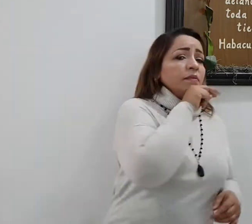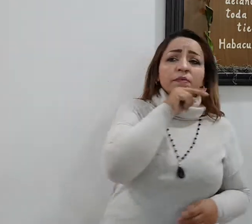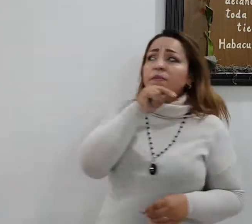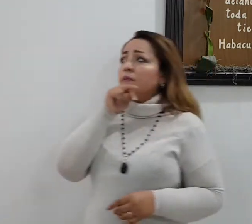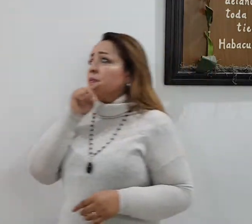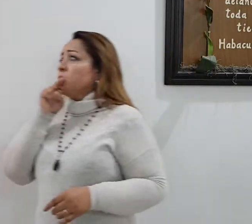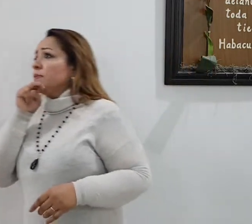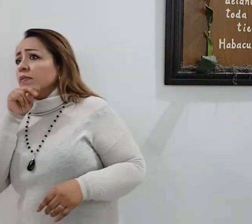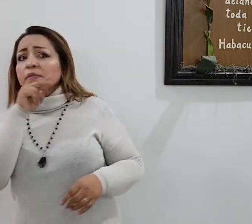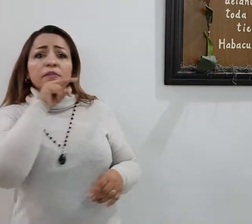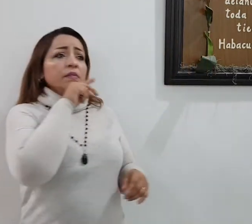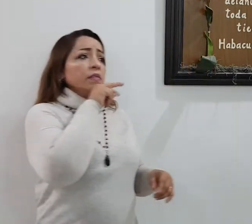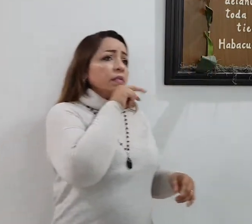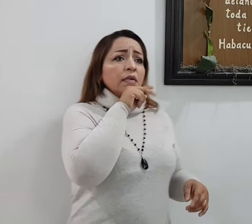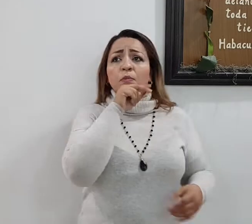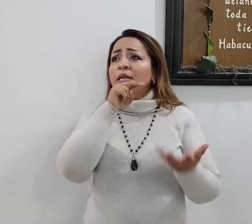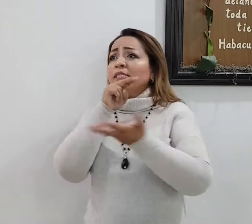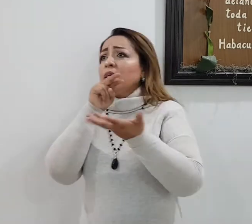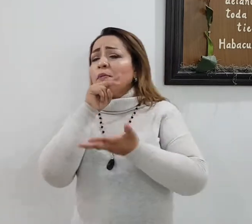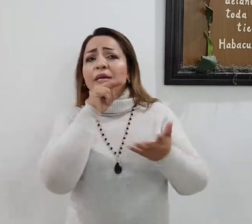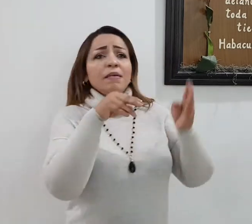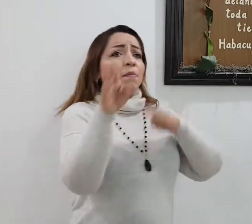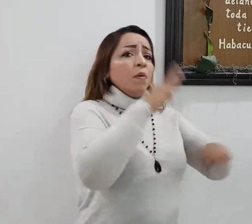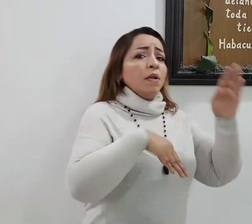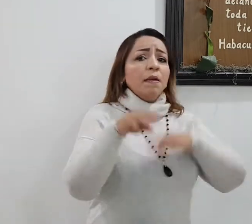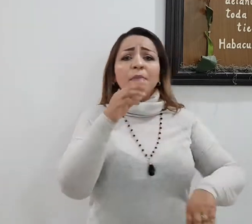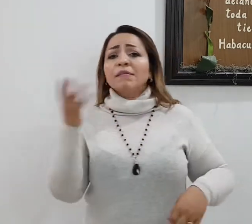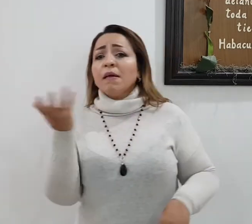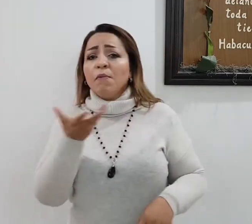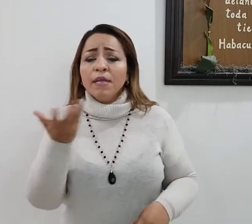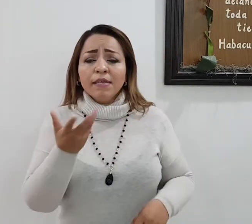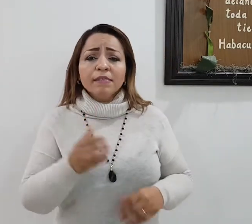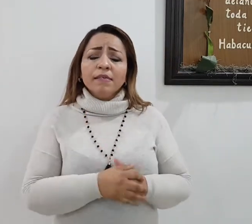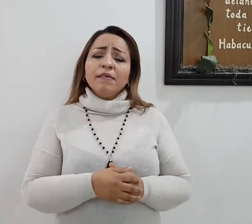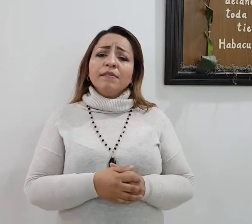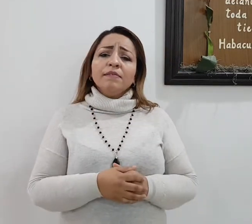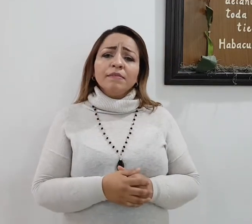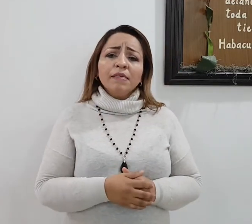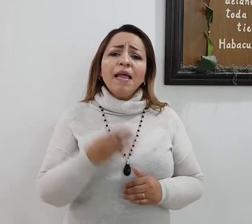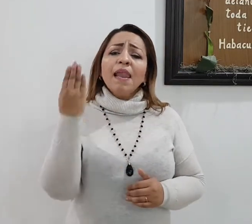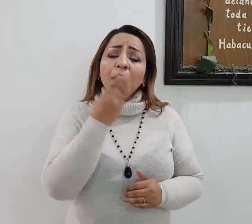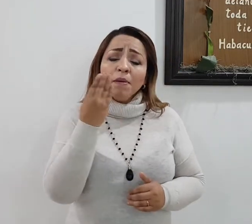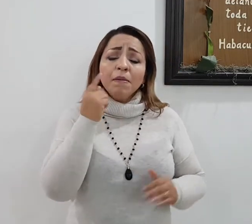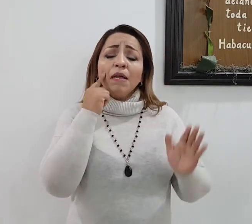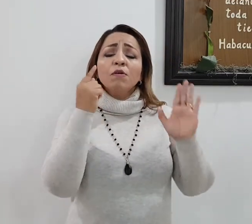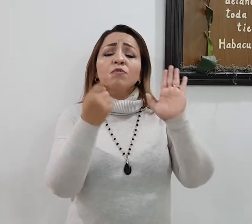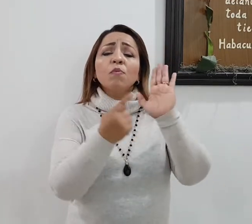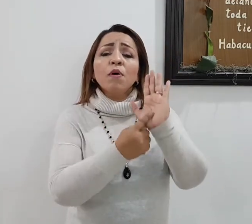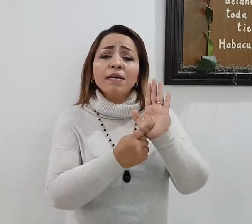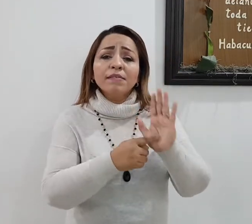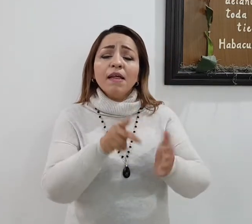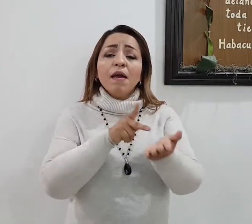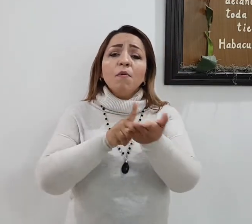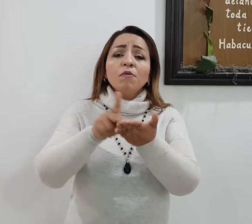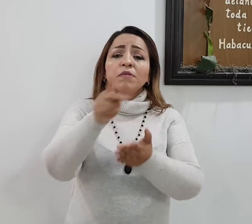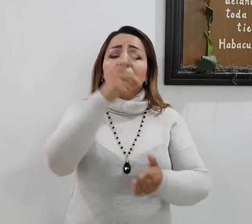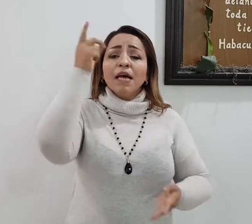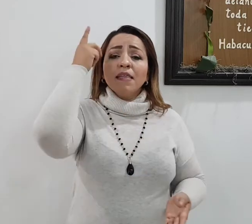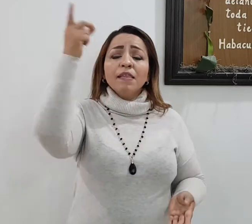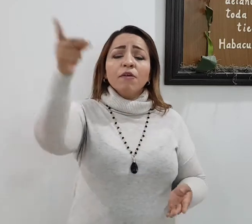su voluntad. Entonces no solamente me muestra la voluntad de Dios, no solamente me ayuda en los tiempos de prueba, sino